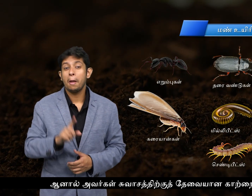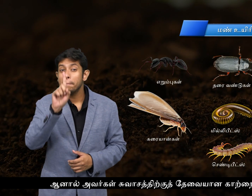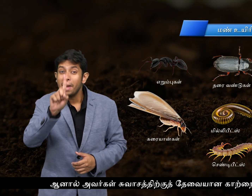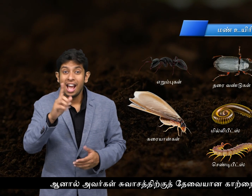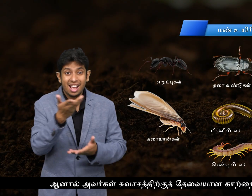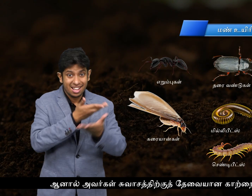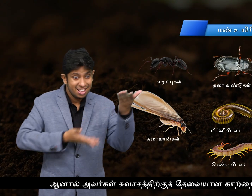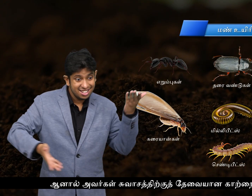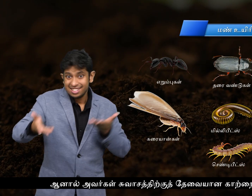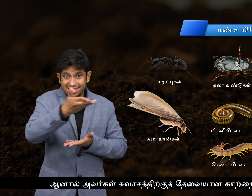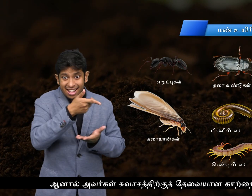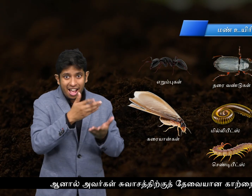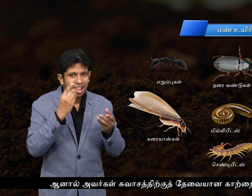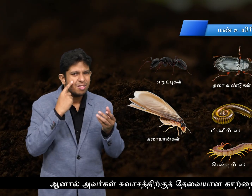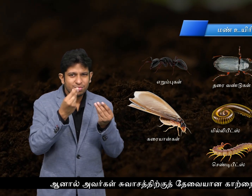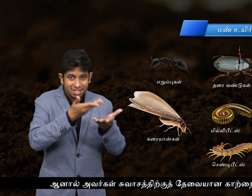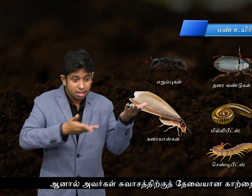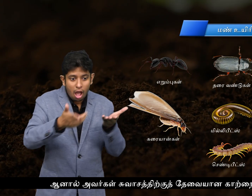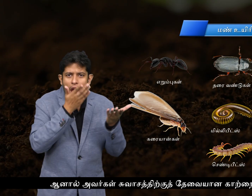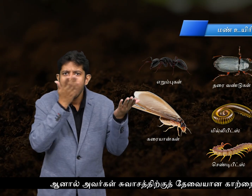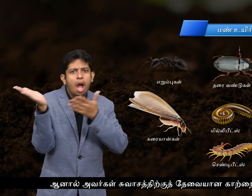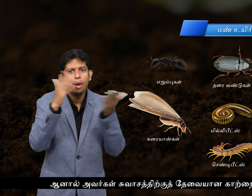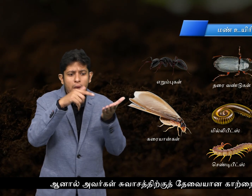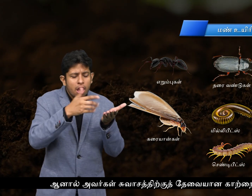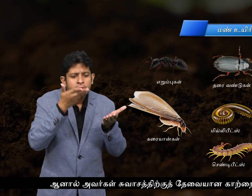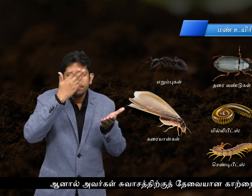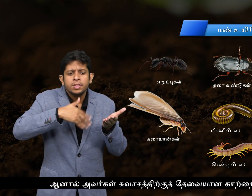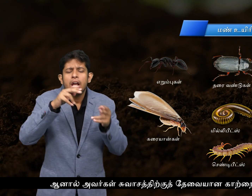ஆனால் அவைகள் சுவாசிப்பதற்கு தேவையான